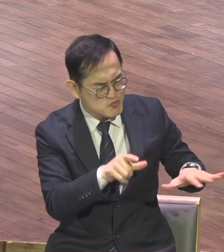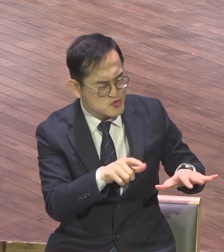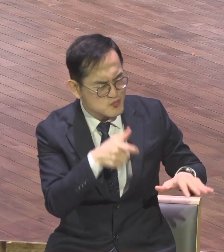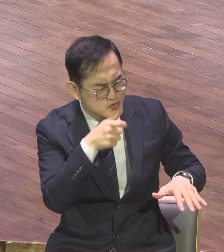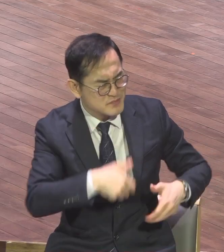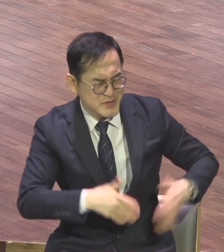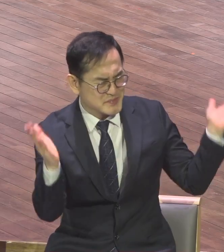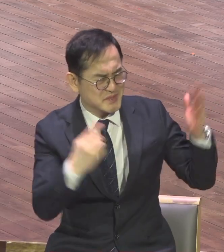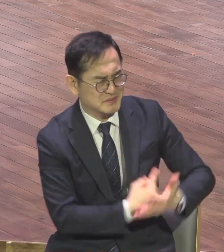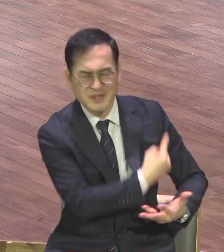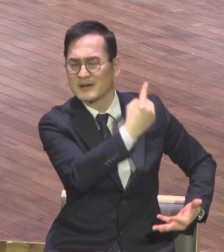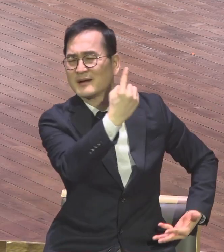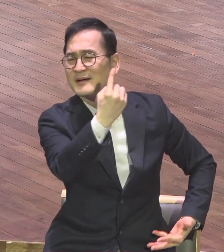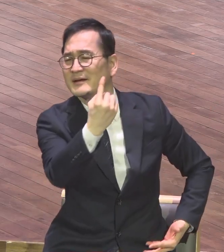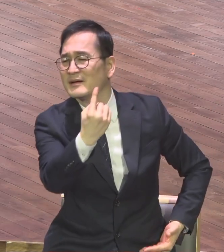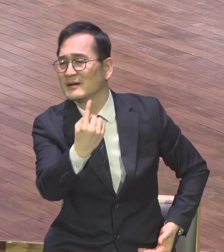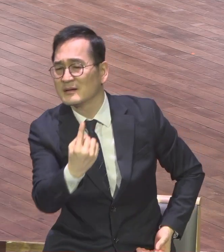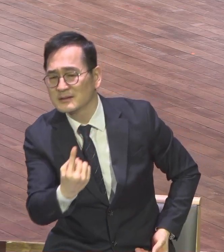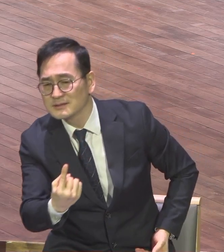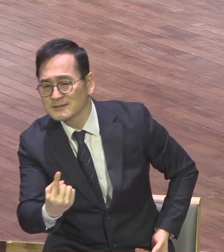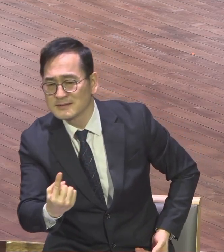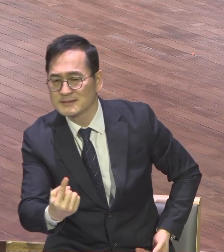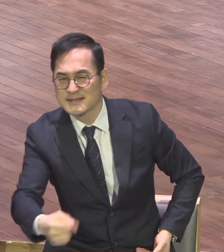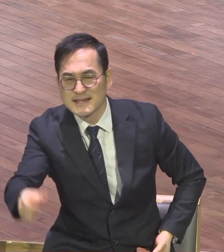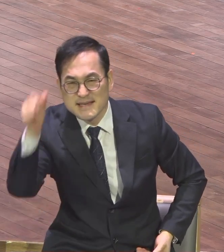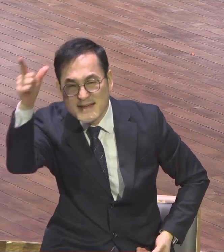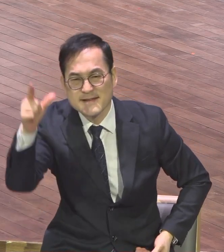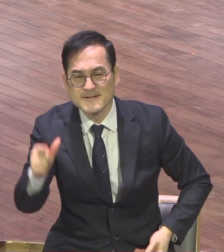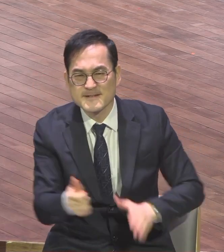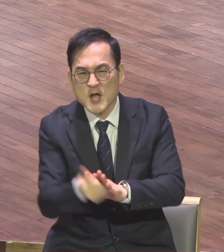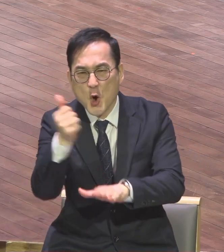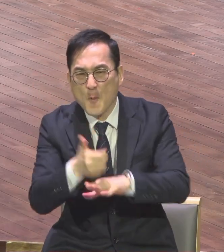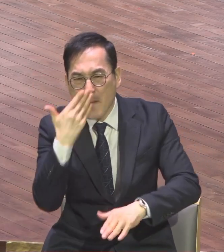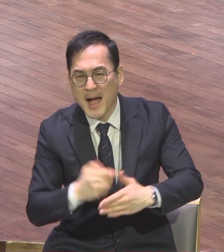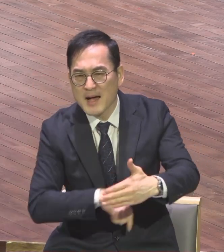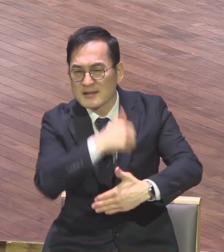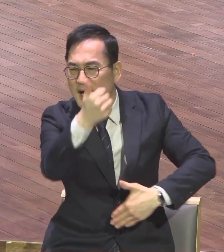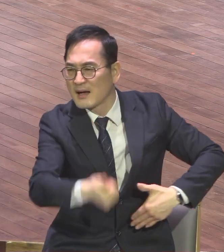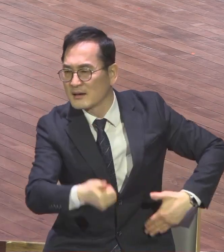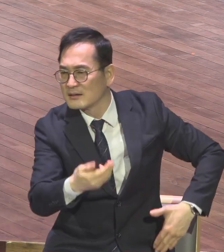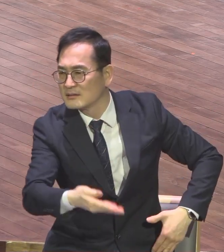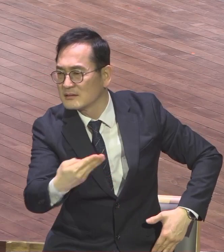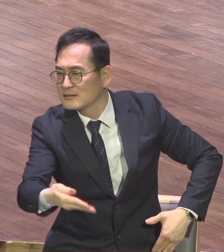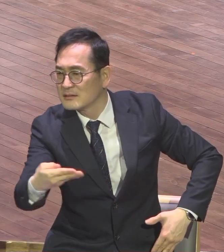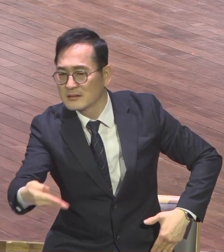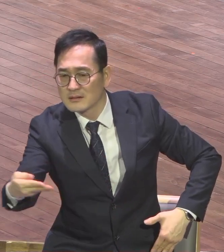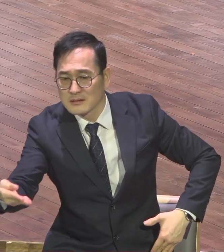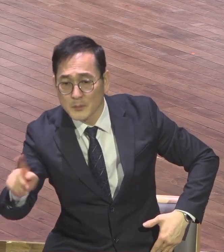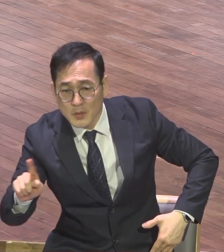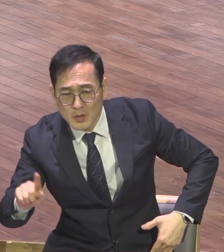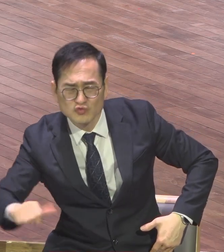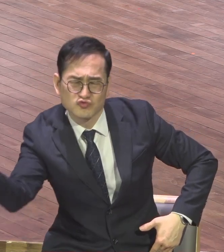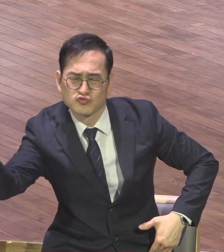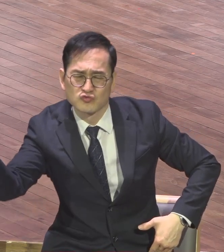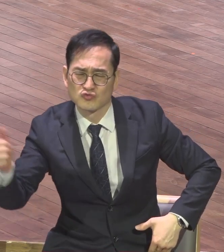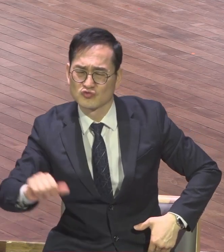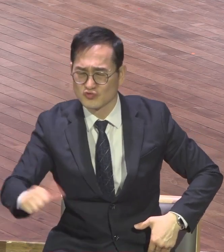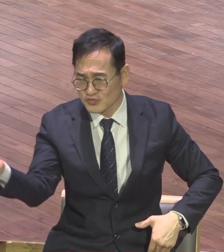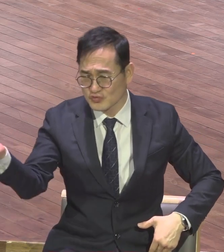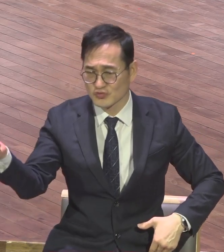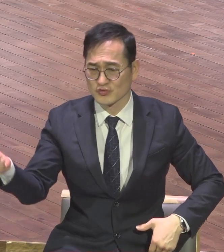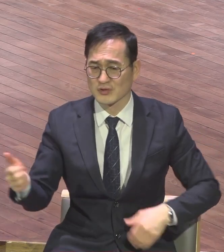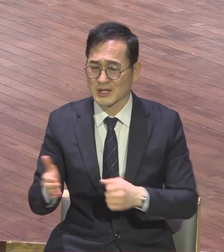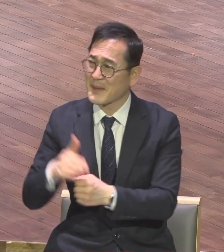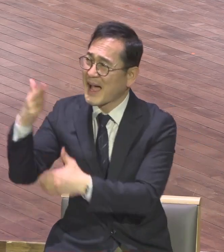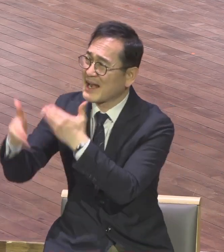원리죠. 하나님을 떠나 죄인으로 태어나서 그냥 사라지는 것이 아니라 요한일서 3장 8절에 죄를 지는 자는